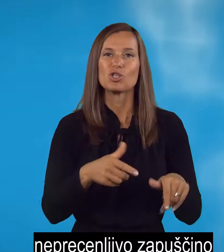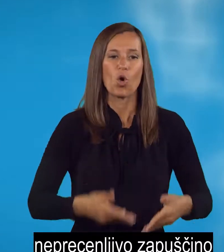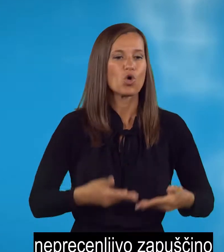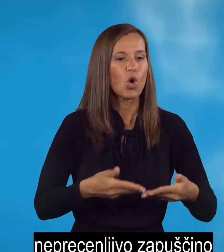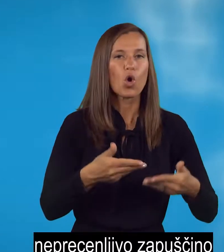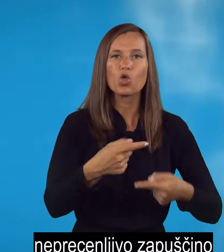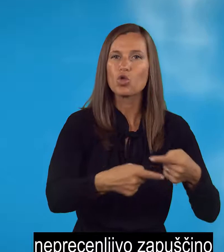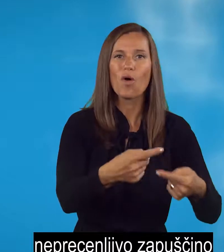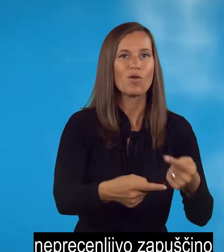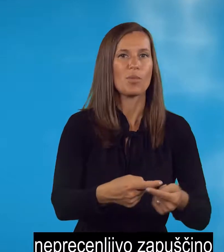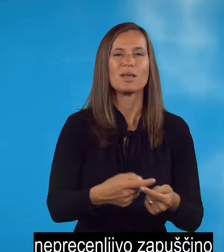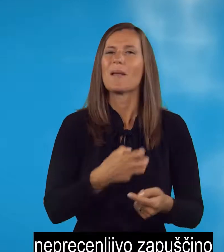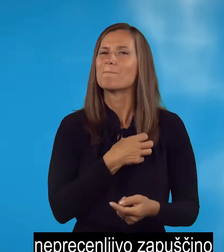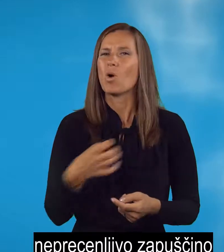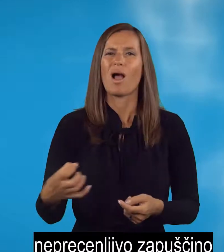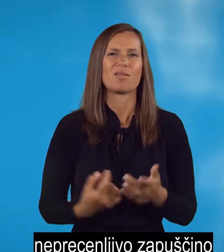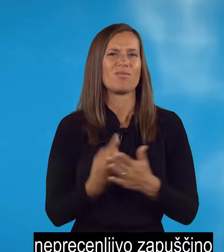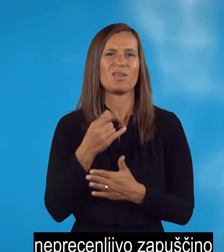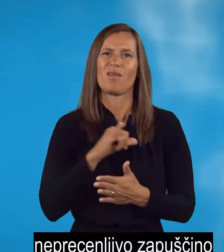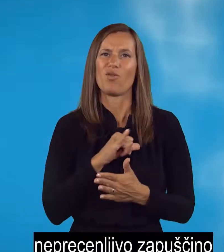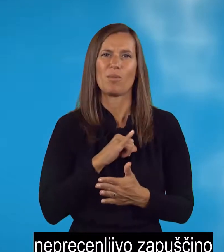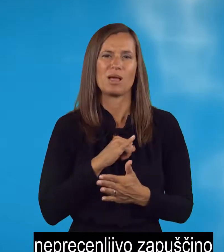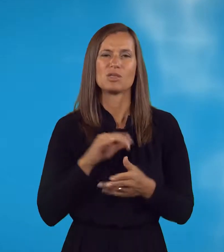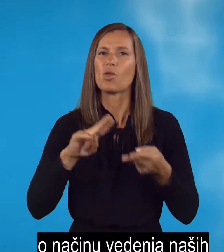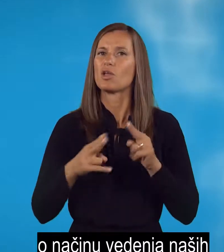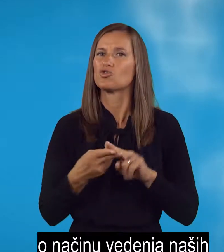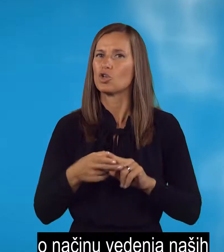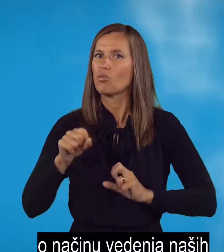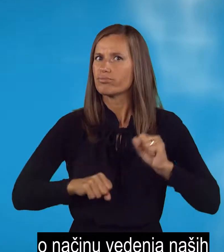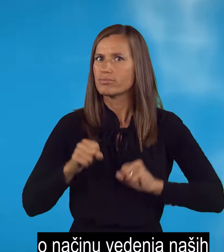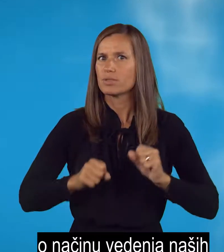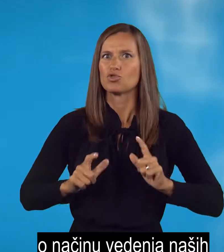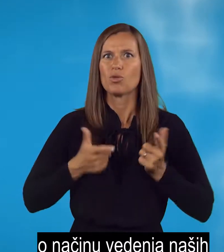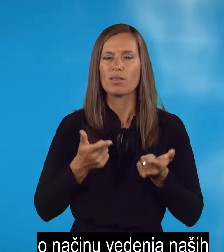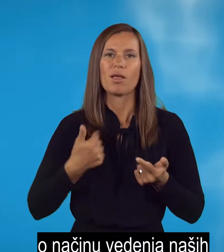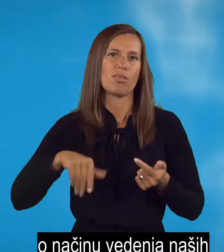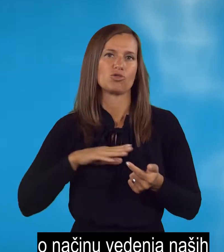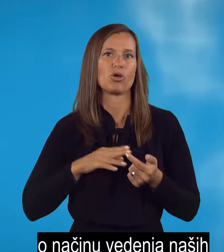rodovom in bogat vir informacij o načinu vedenja naših prednikov.